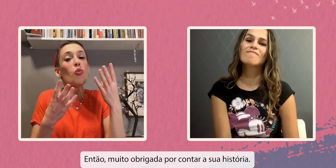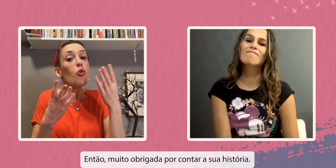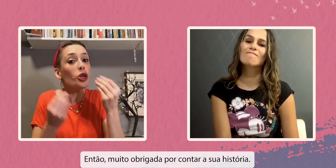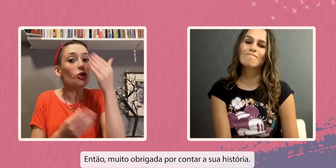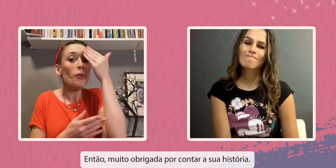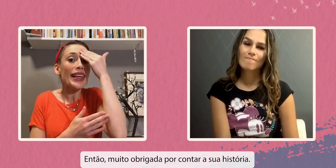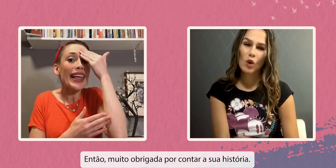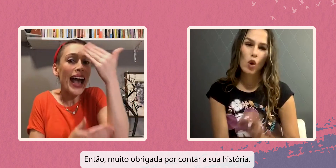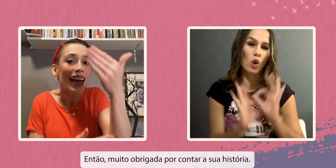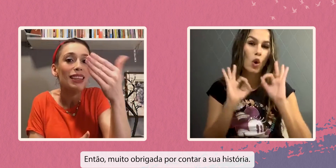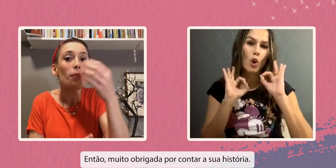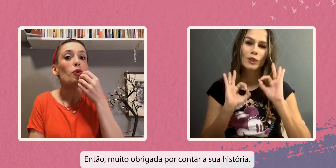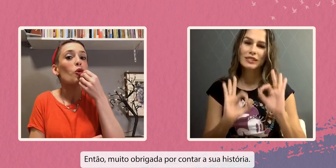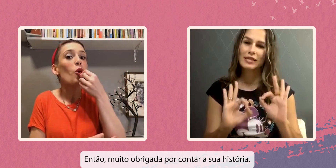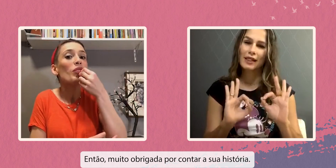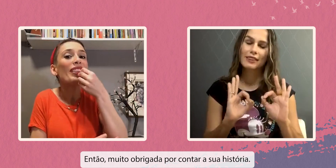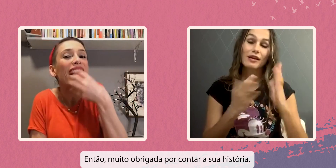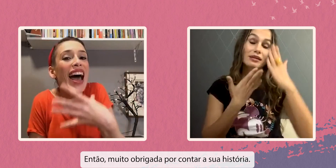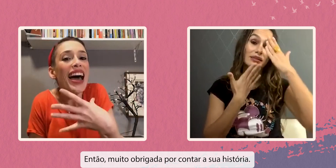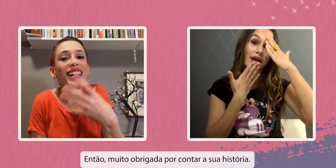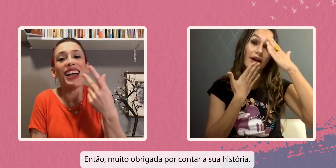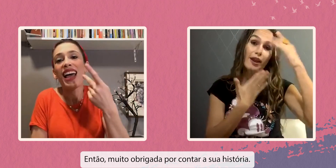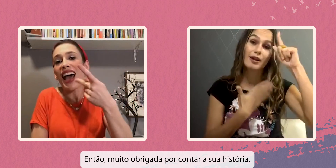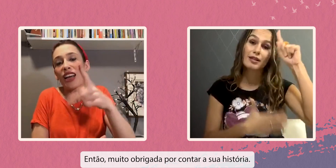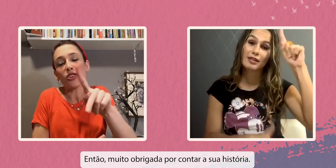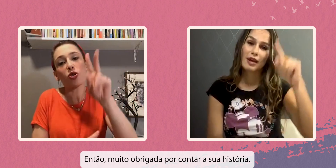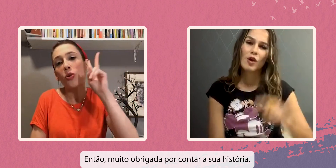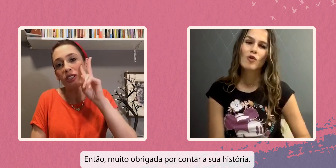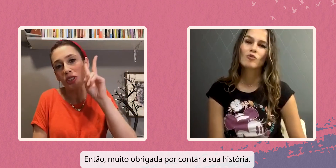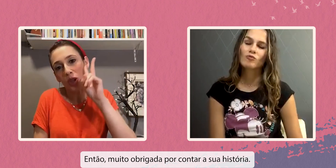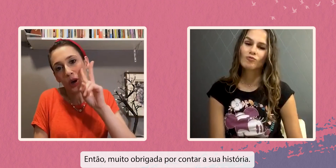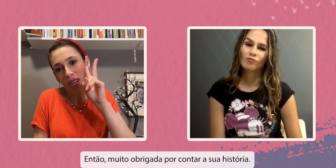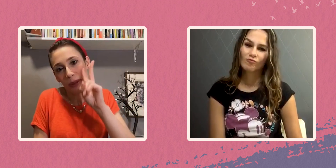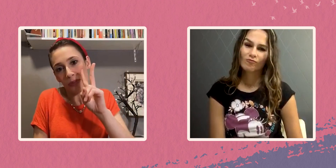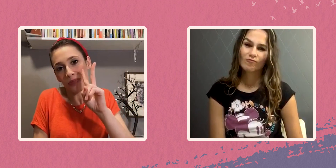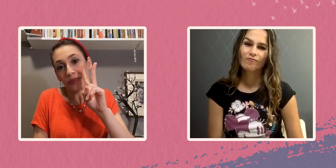Então, muito obrigada por contar a sua história.